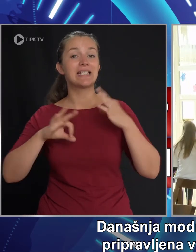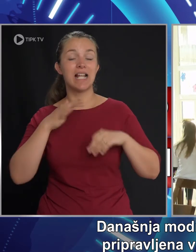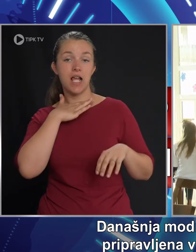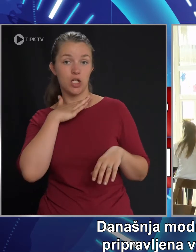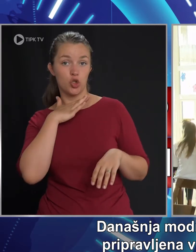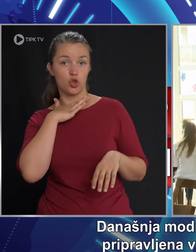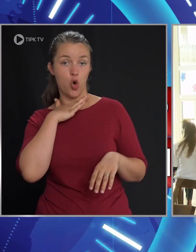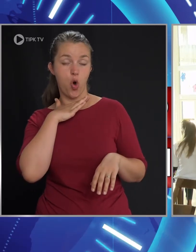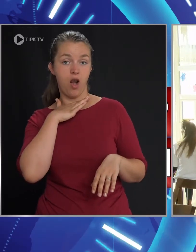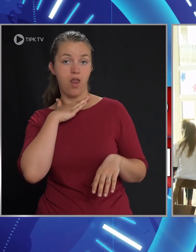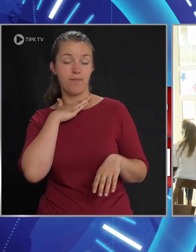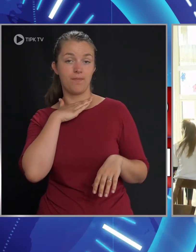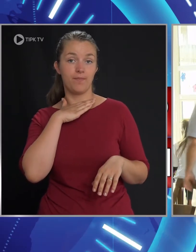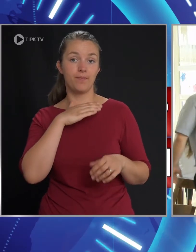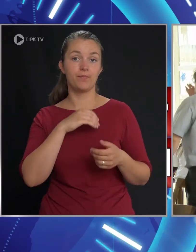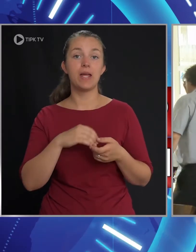srečanjih tekstilnih šol.